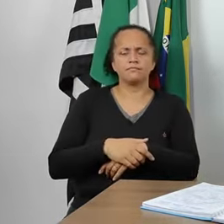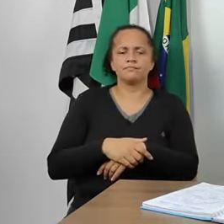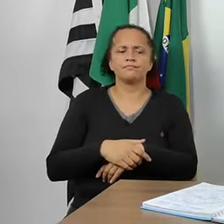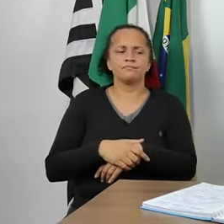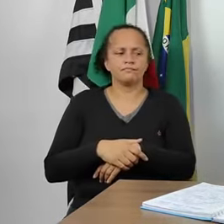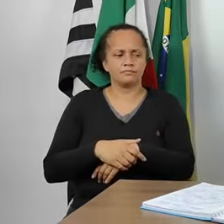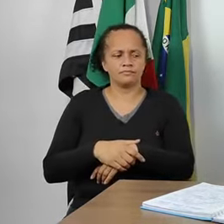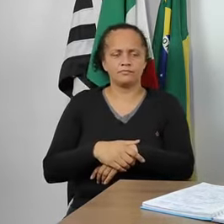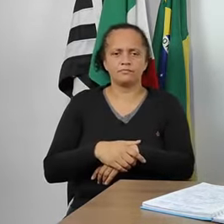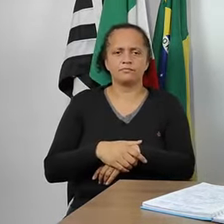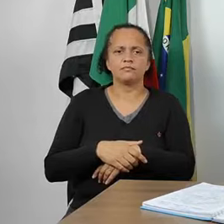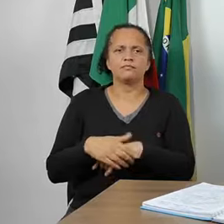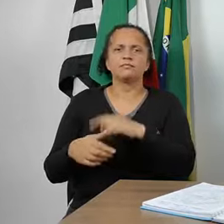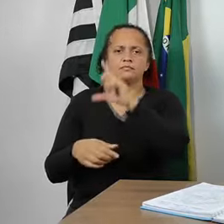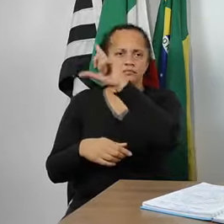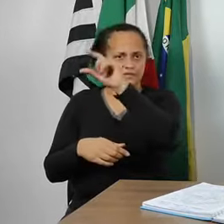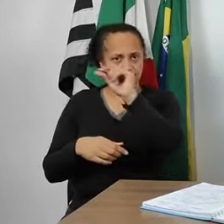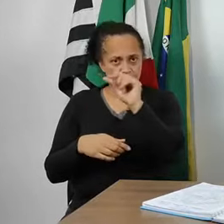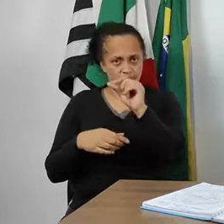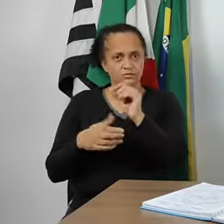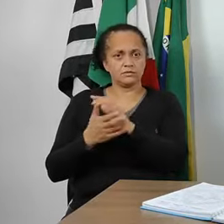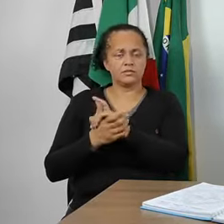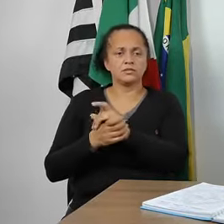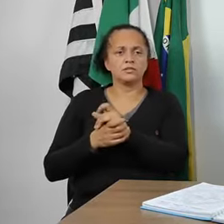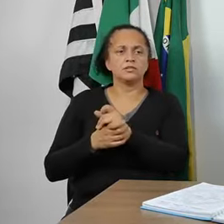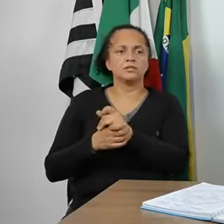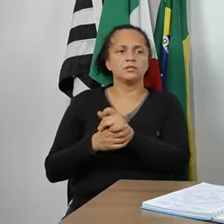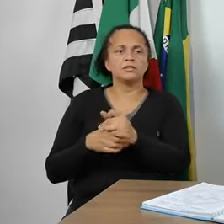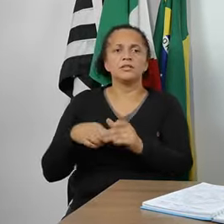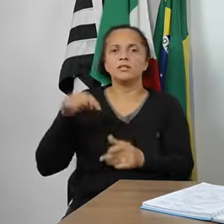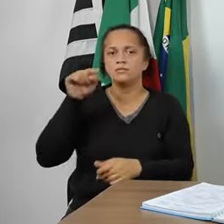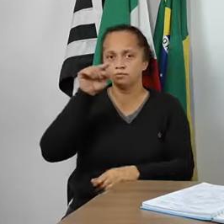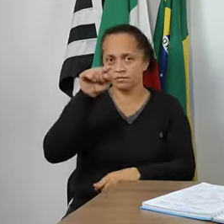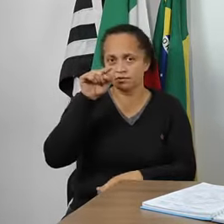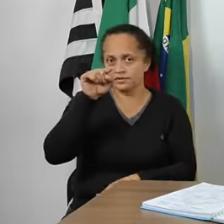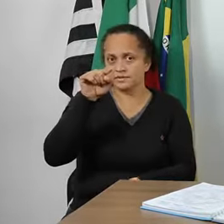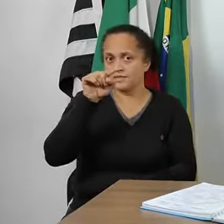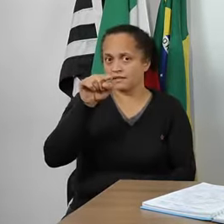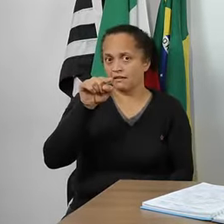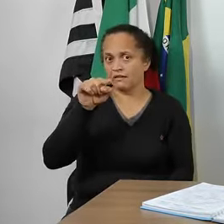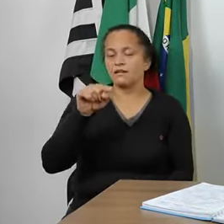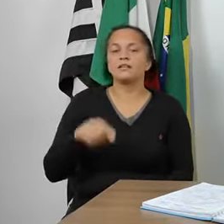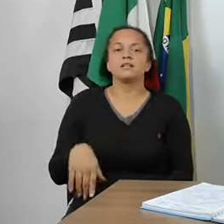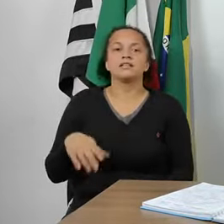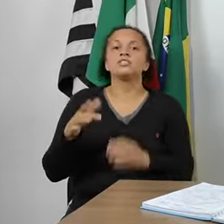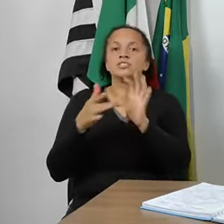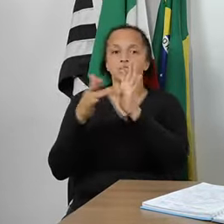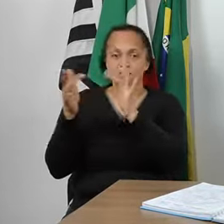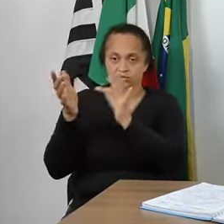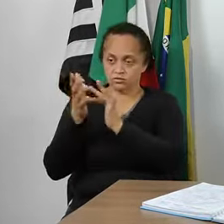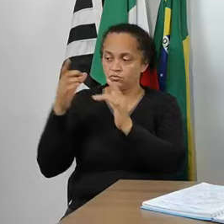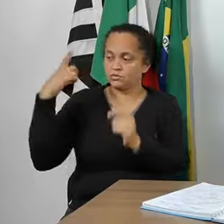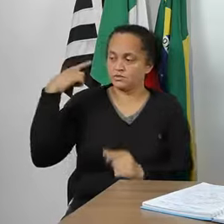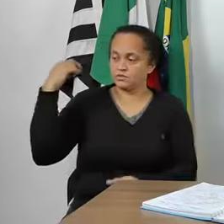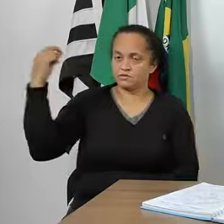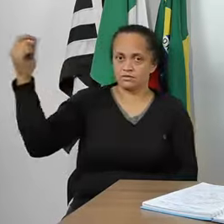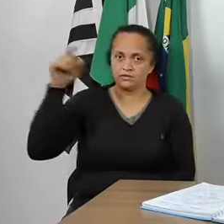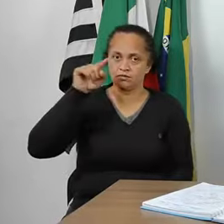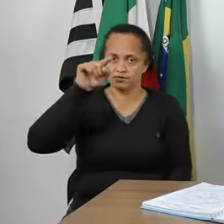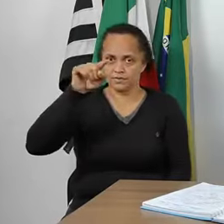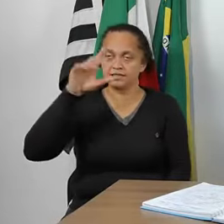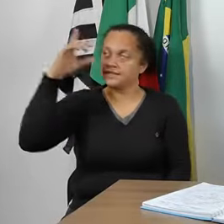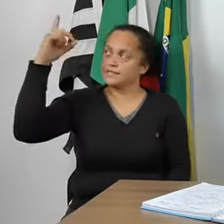Escolhi e consagrei este templo, nós somos o templo do Senhor, nós somos a habitação de